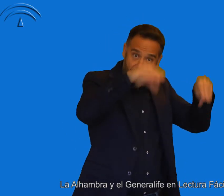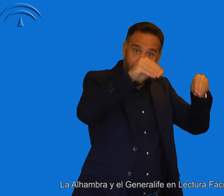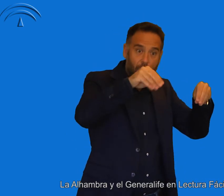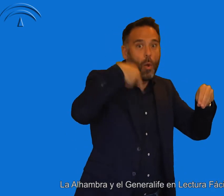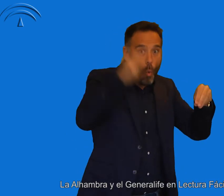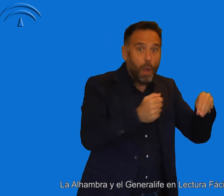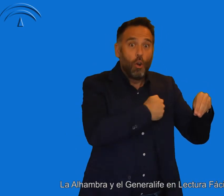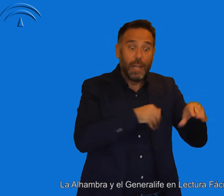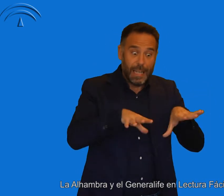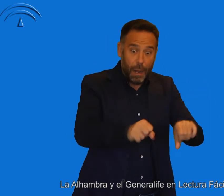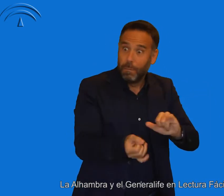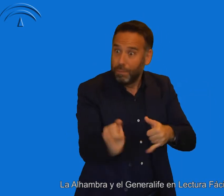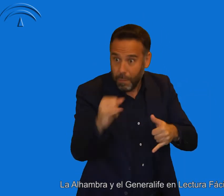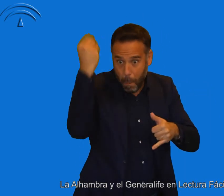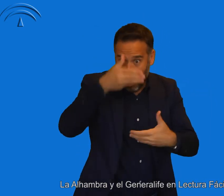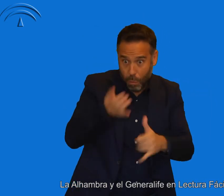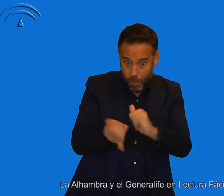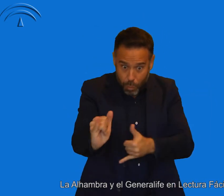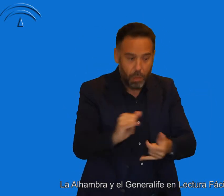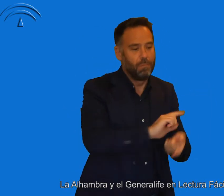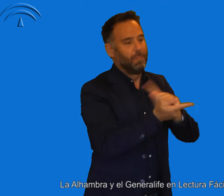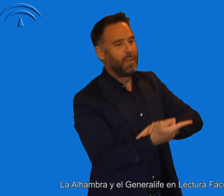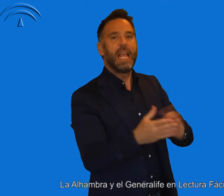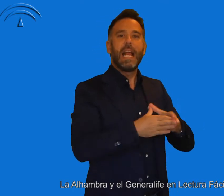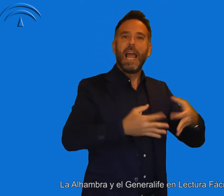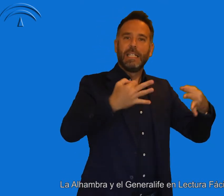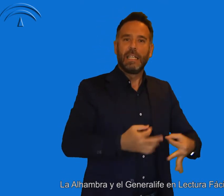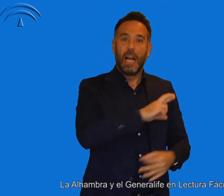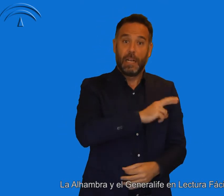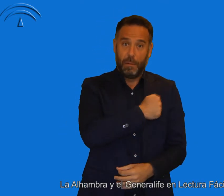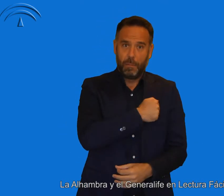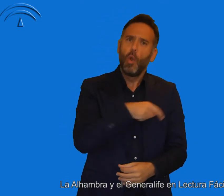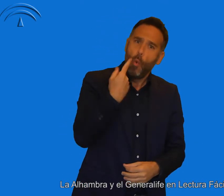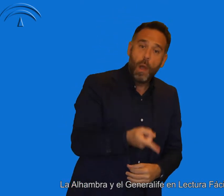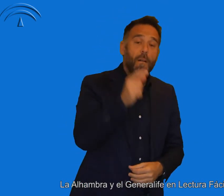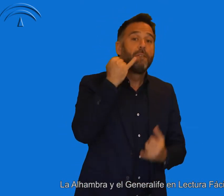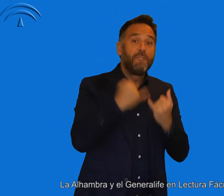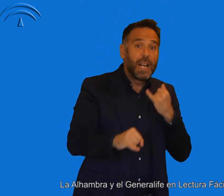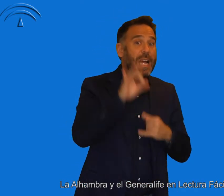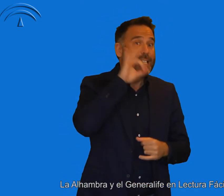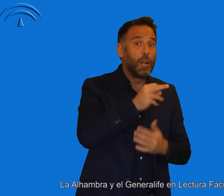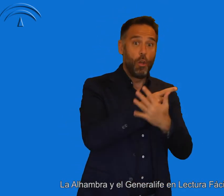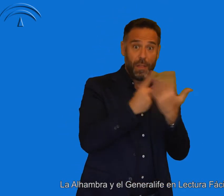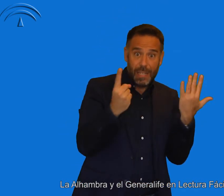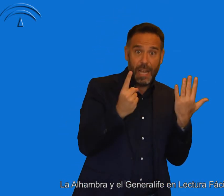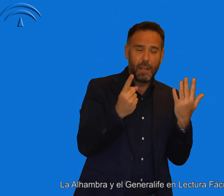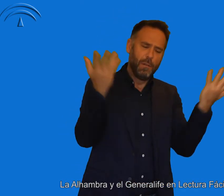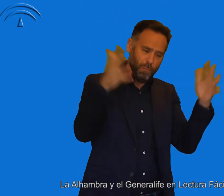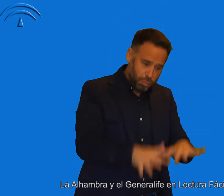era la mezquita que los cristianos convirtieron en iglesia. Después, a finales del siglo XVI,